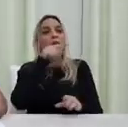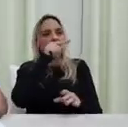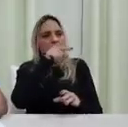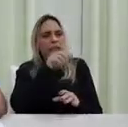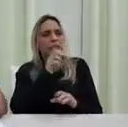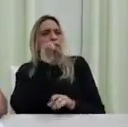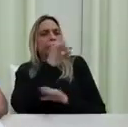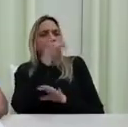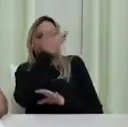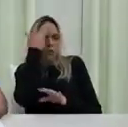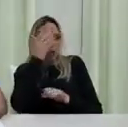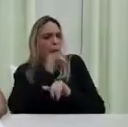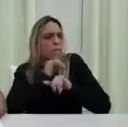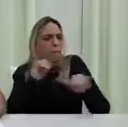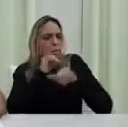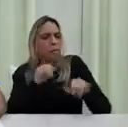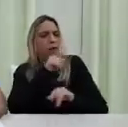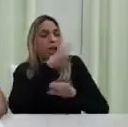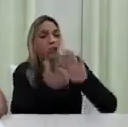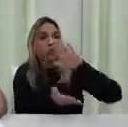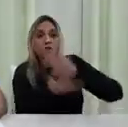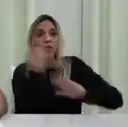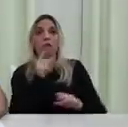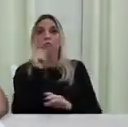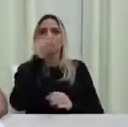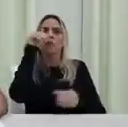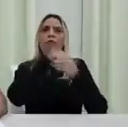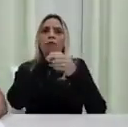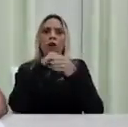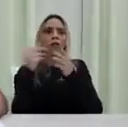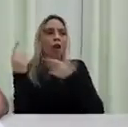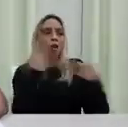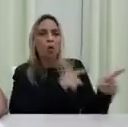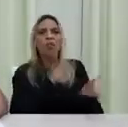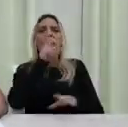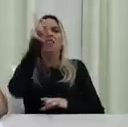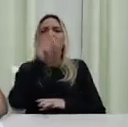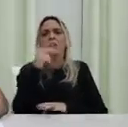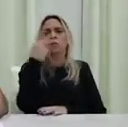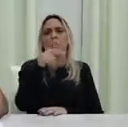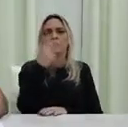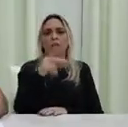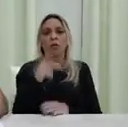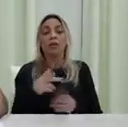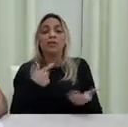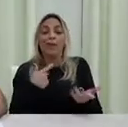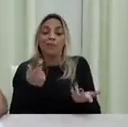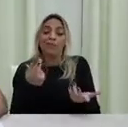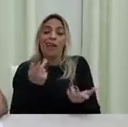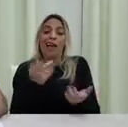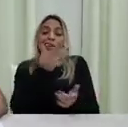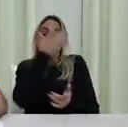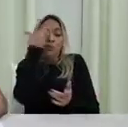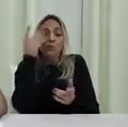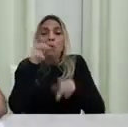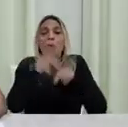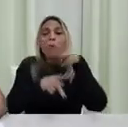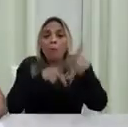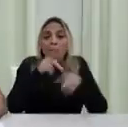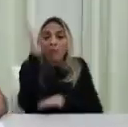fica contra essa pessoa que fizer campanha nesse sentido, porque é um direito teu. E o povo brasileiro, em parte, né, essas pessoas mais humildes,